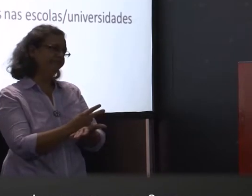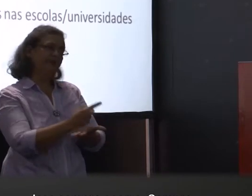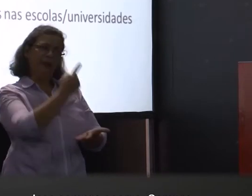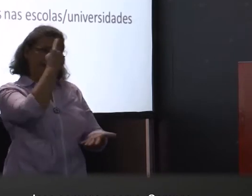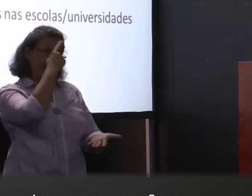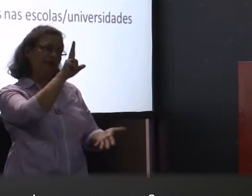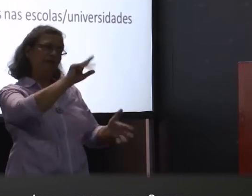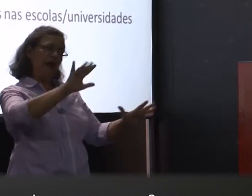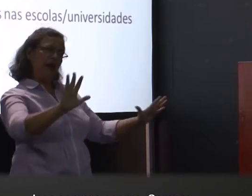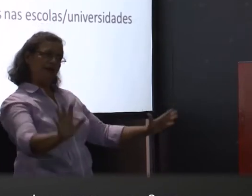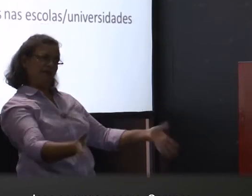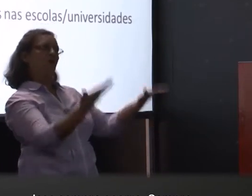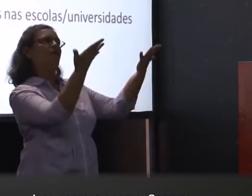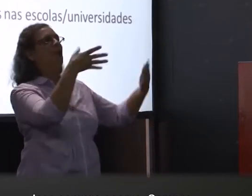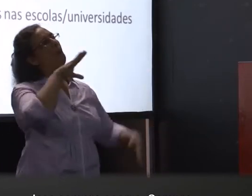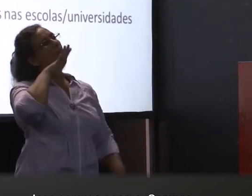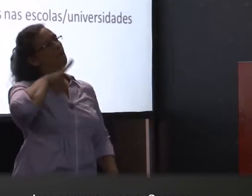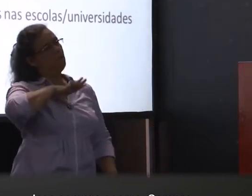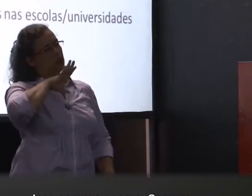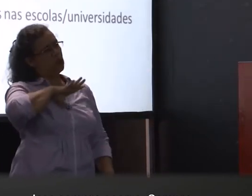Isso sempre ocorre, sempre ocorre.